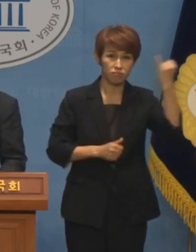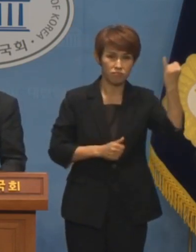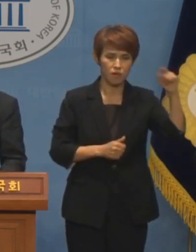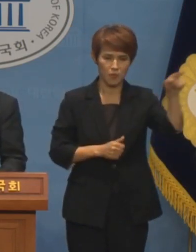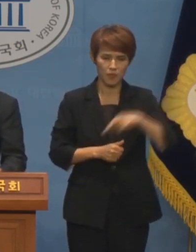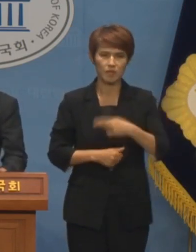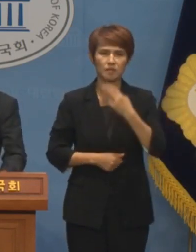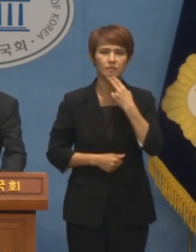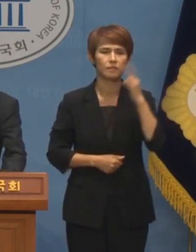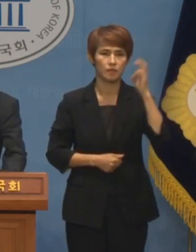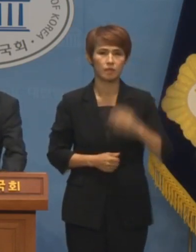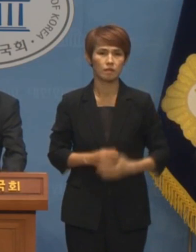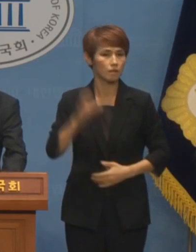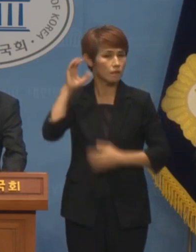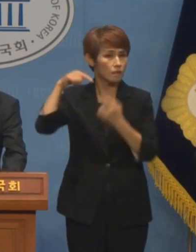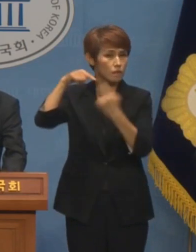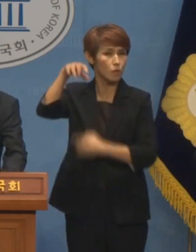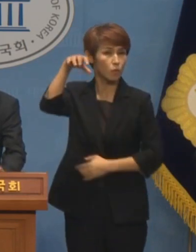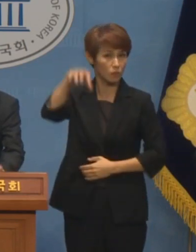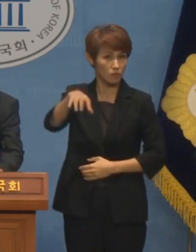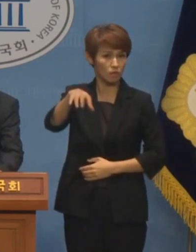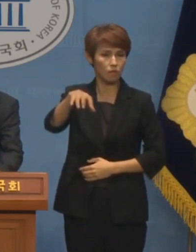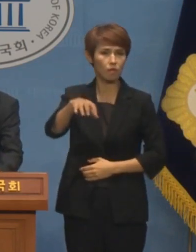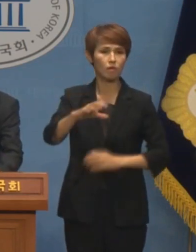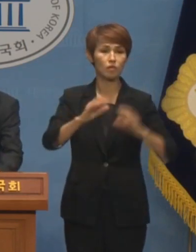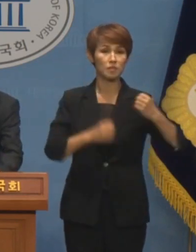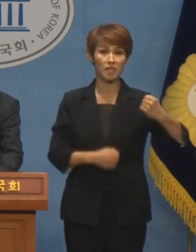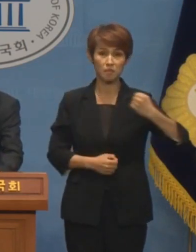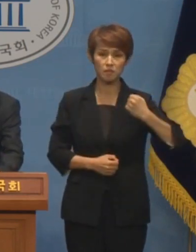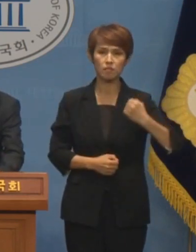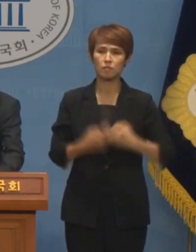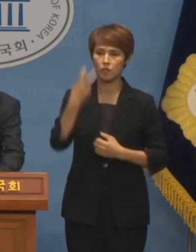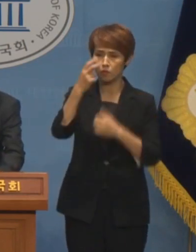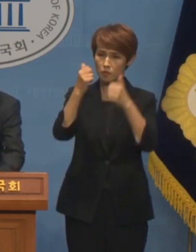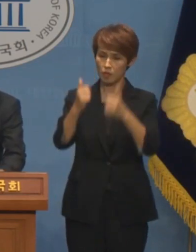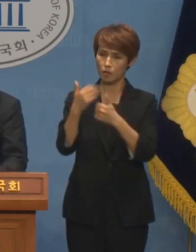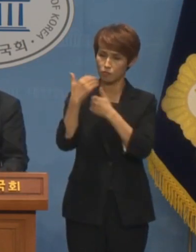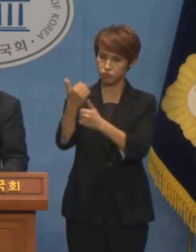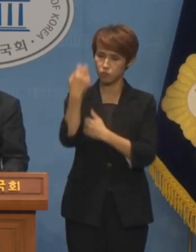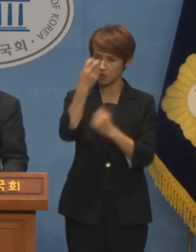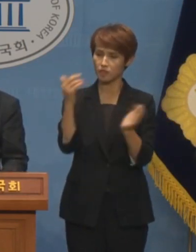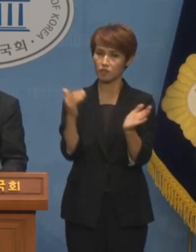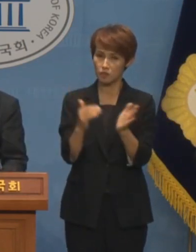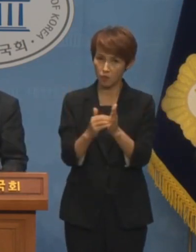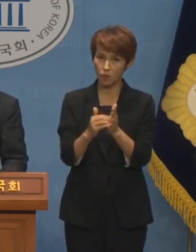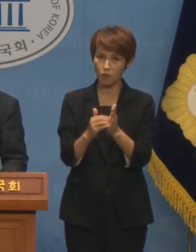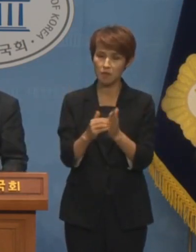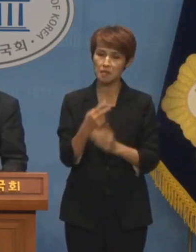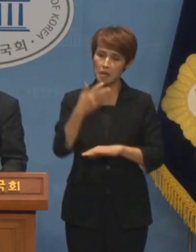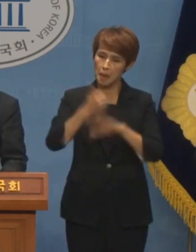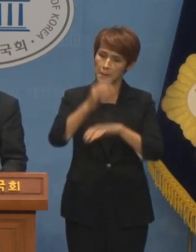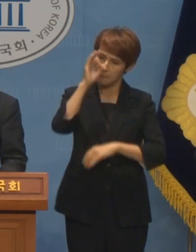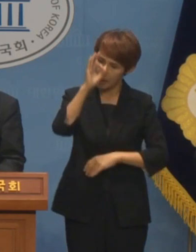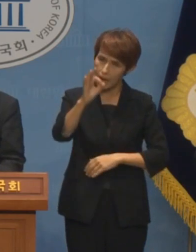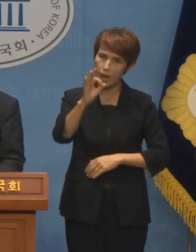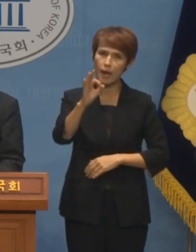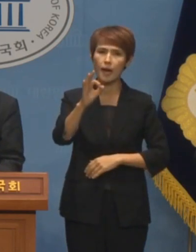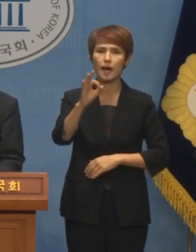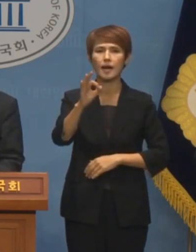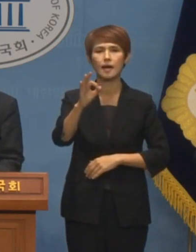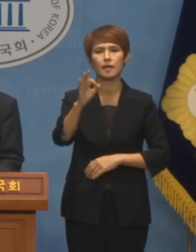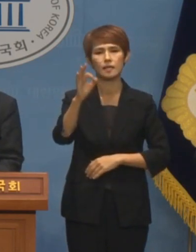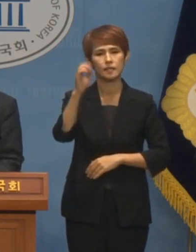예상됩니다. 청문회장에서 국민의힘은 검찰이 소환조사까지 했으니 수사를 지켜보자고 할 것입니다. 눈에 뻔히